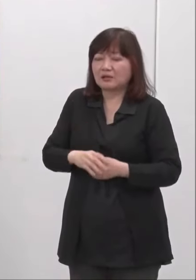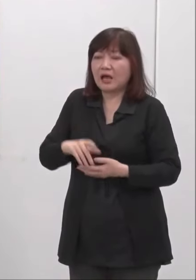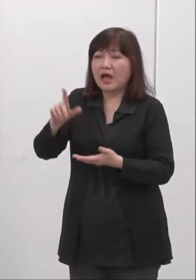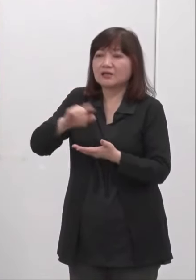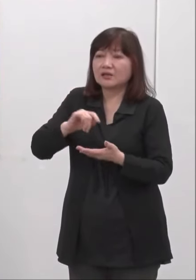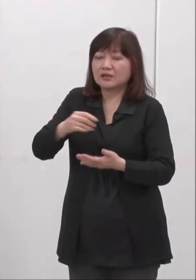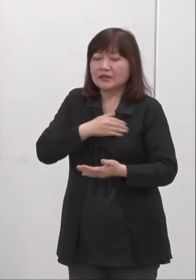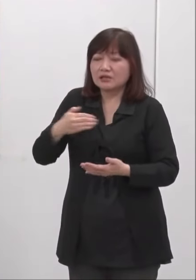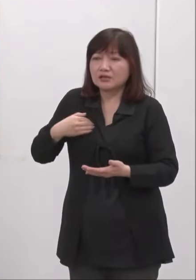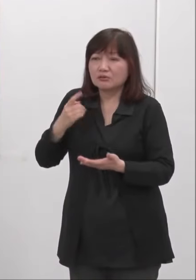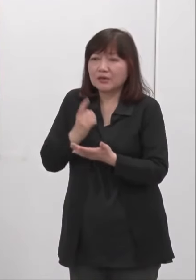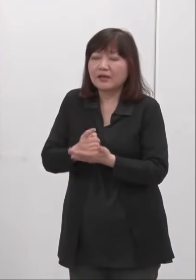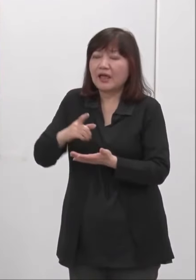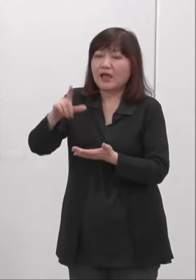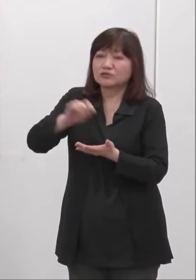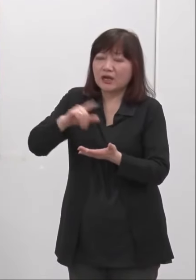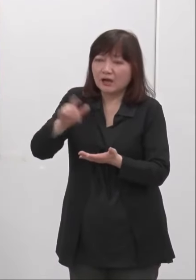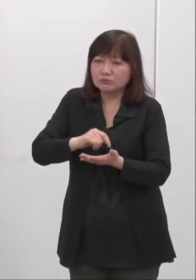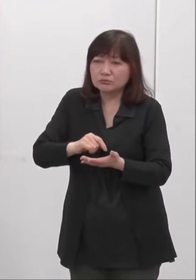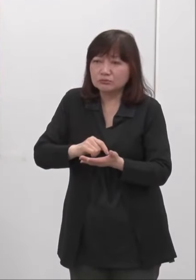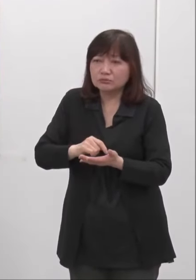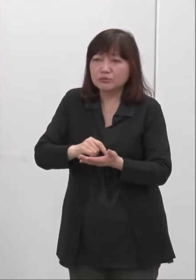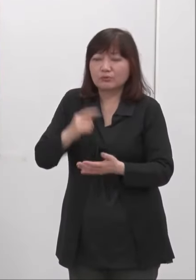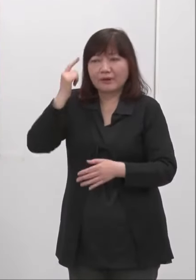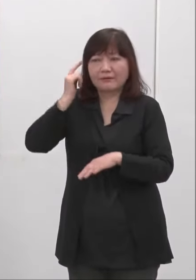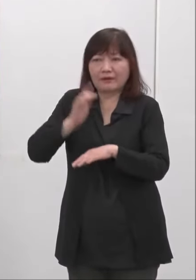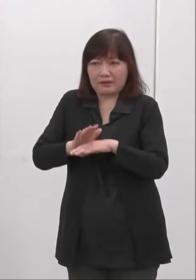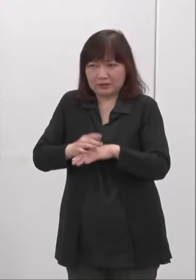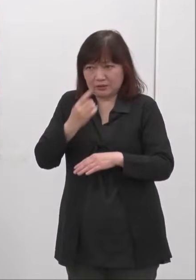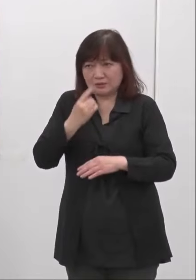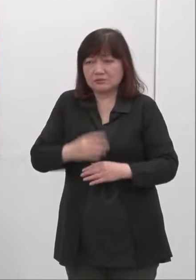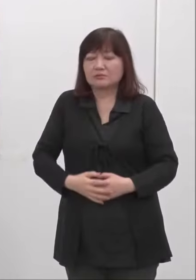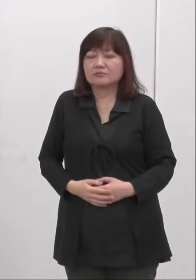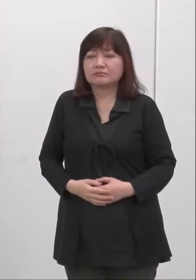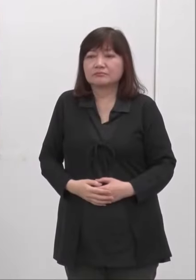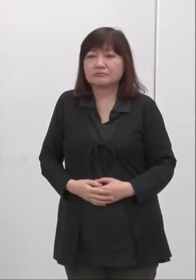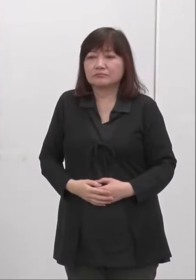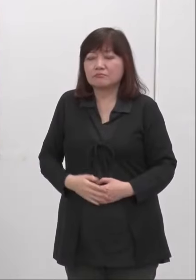くという認識です。はい。 わかりました。 はい。